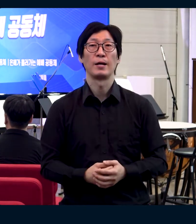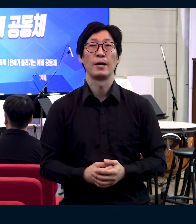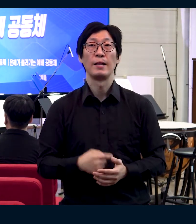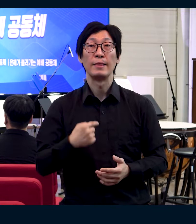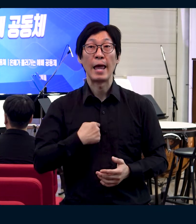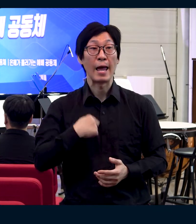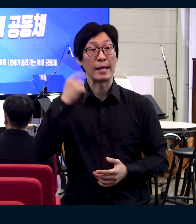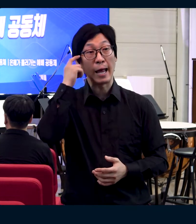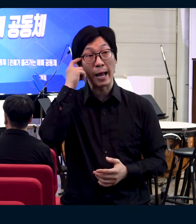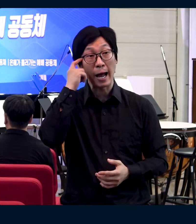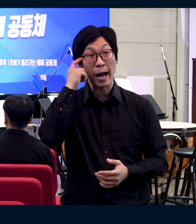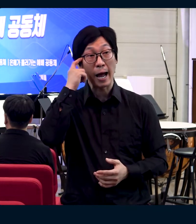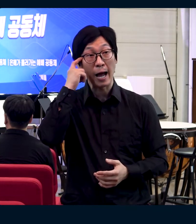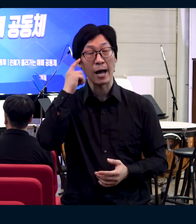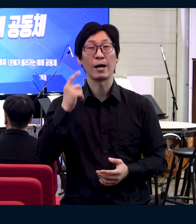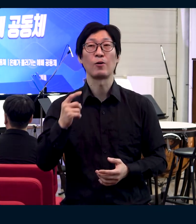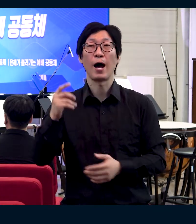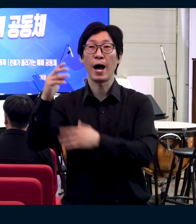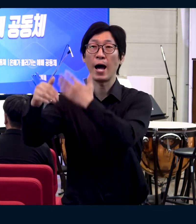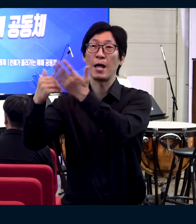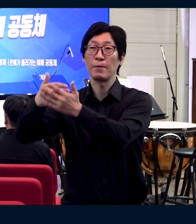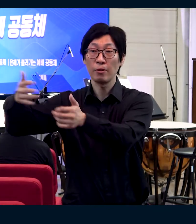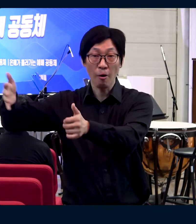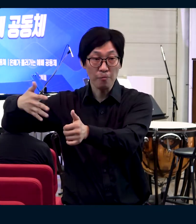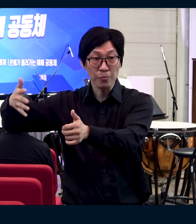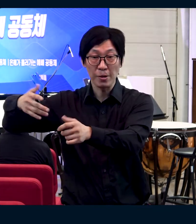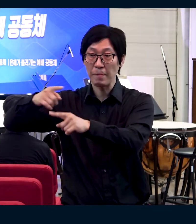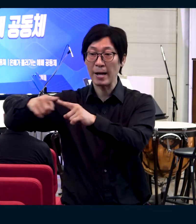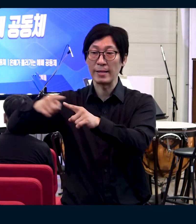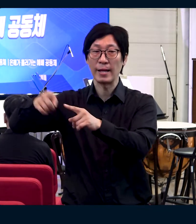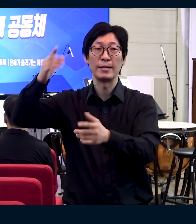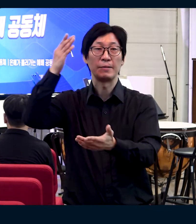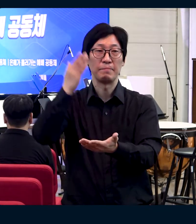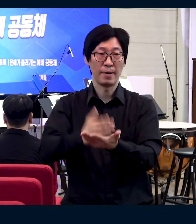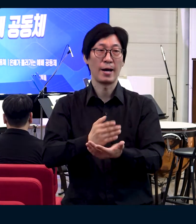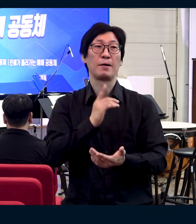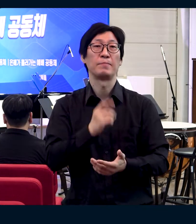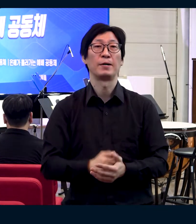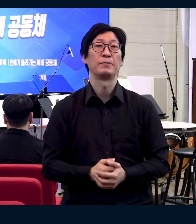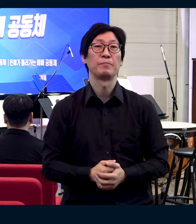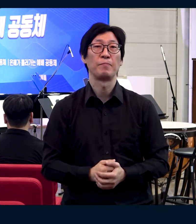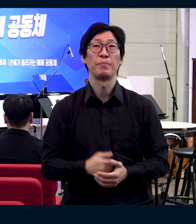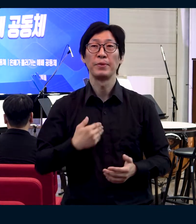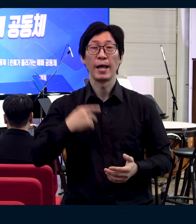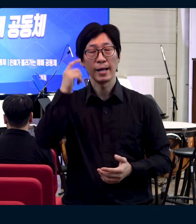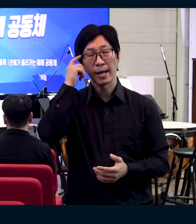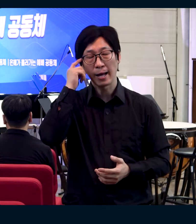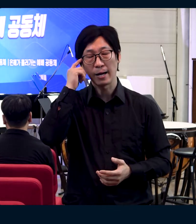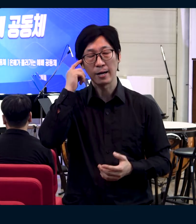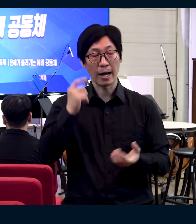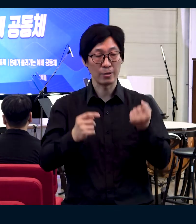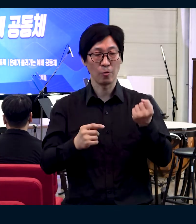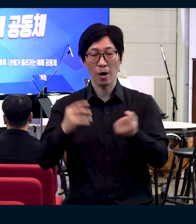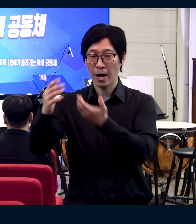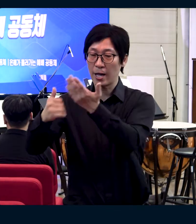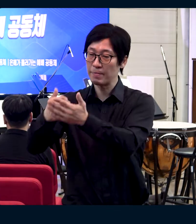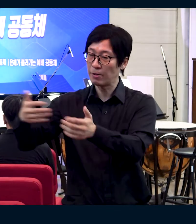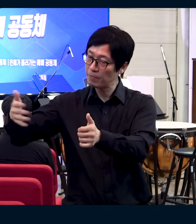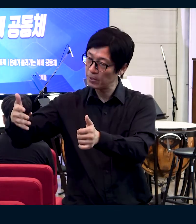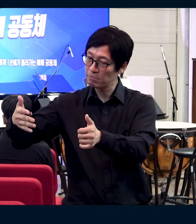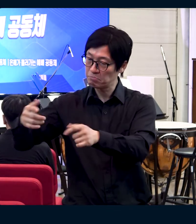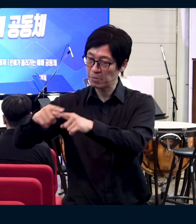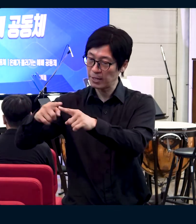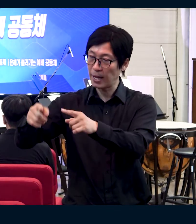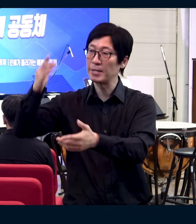자기 생각으로 하나님의 섭리를 판단하지 마십시오. 이게 첫 번째 중요합니다. 자기 생각으로 하나님의